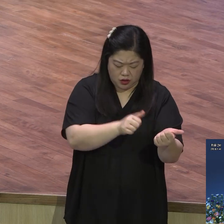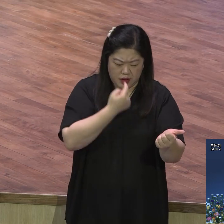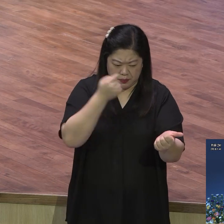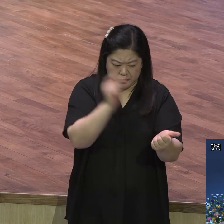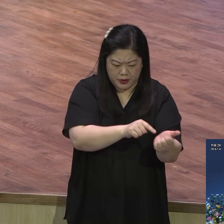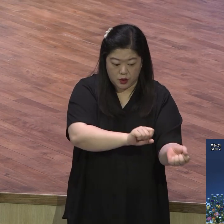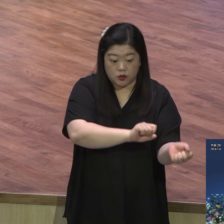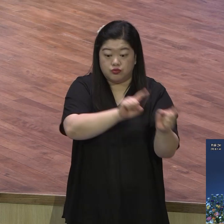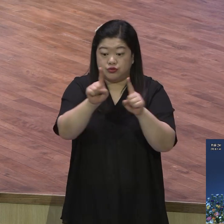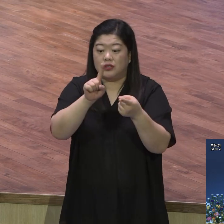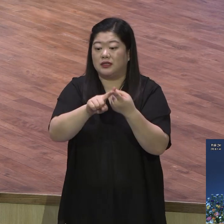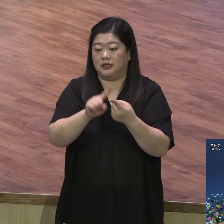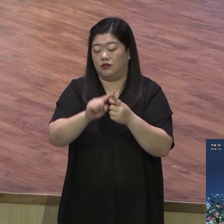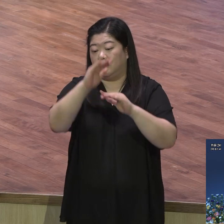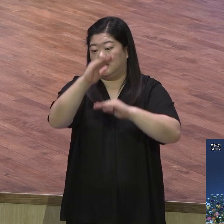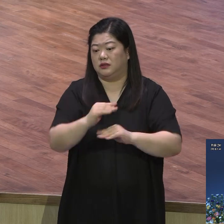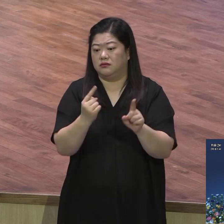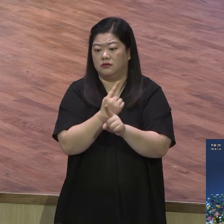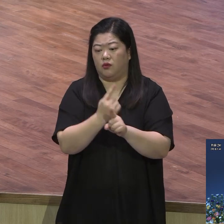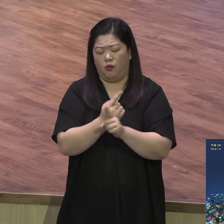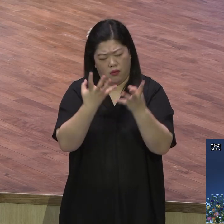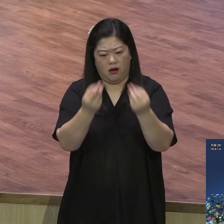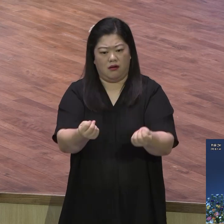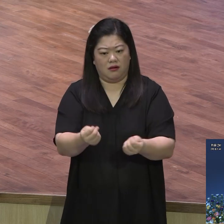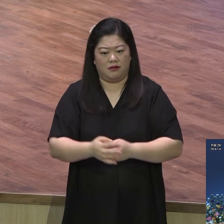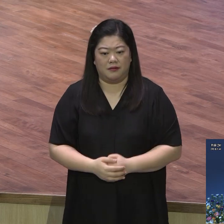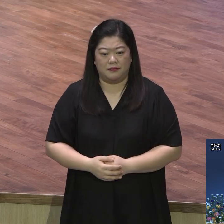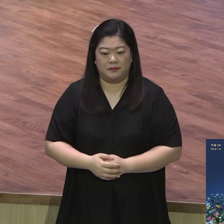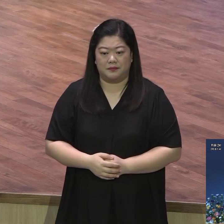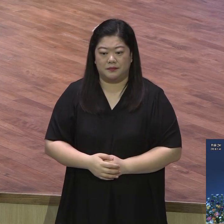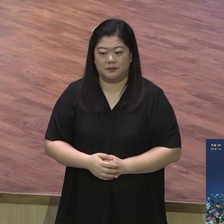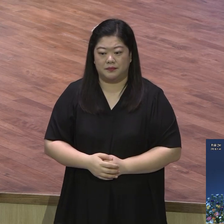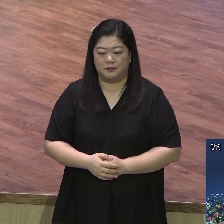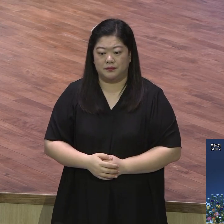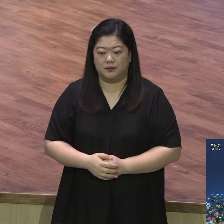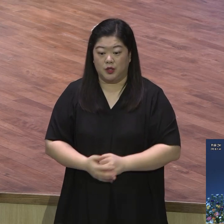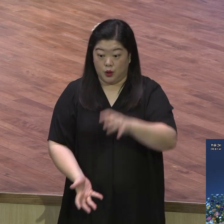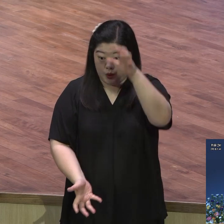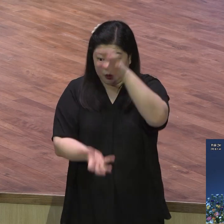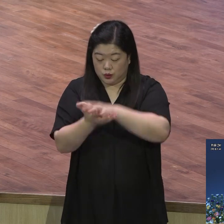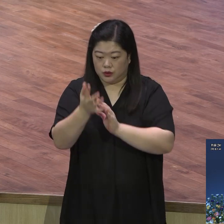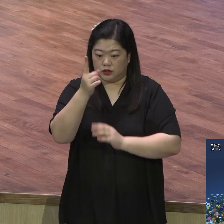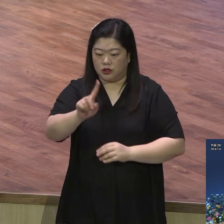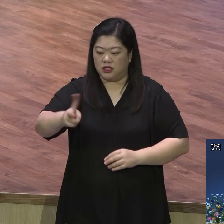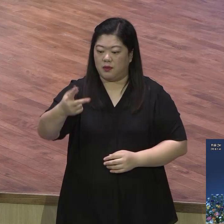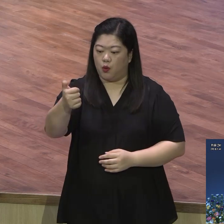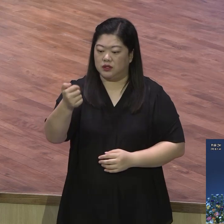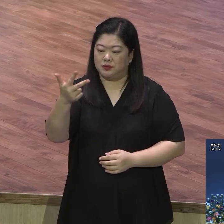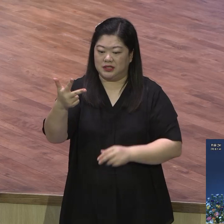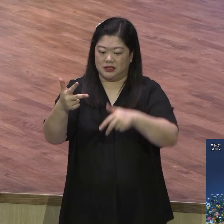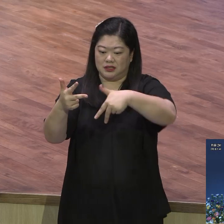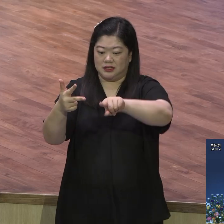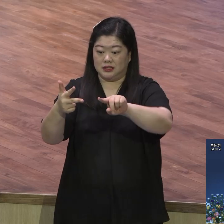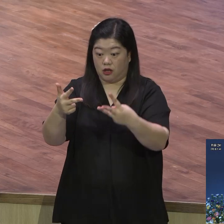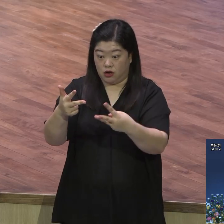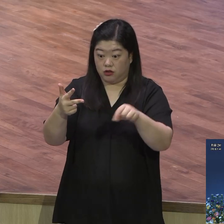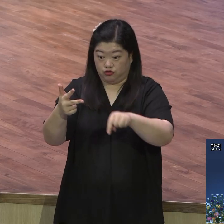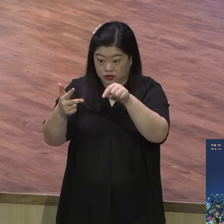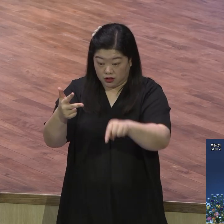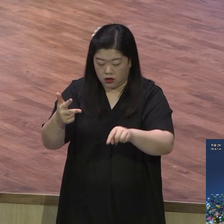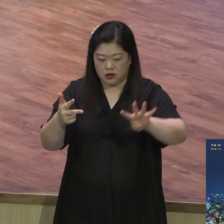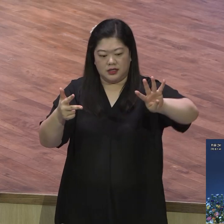부활에 관한 내용이 기록되어 있습니다. 그리고 총 1257절의 대화체 가운데